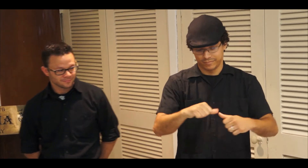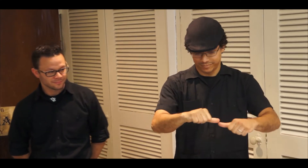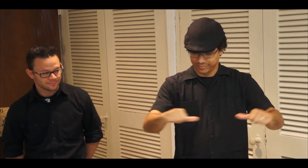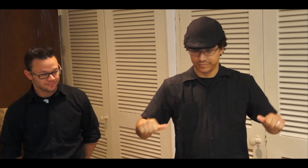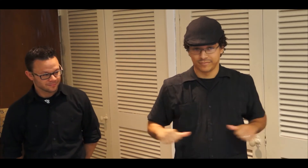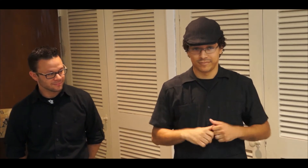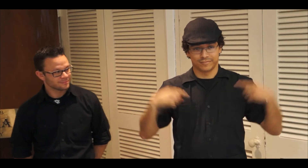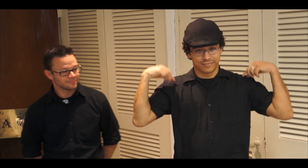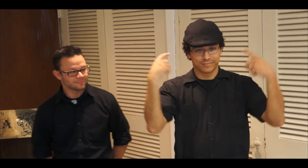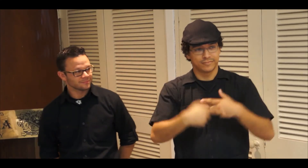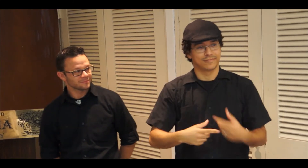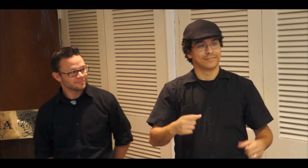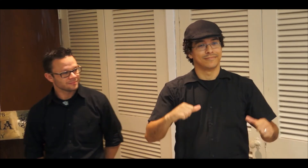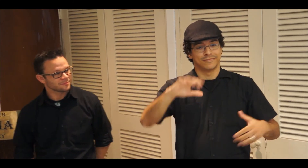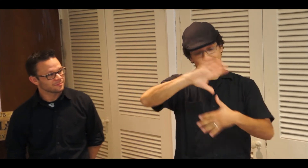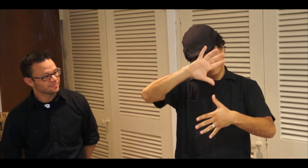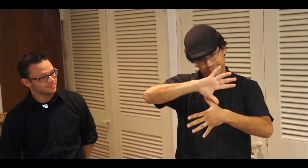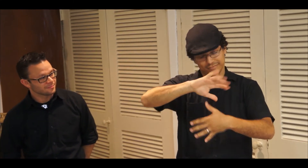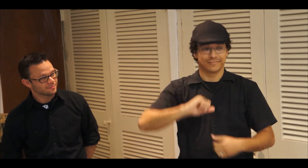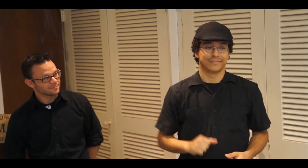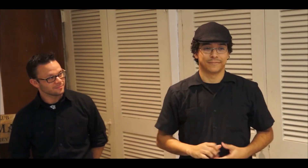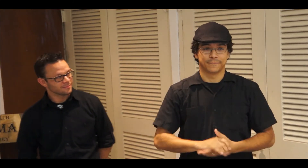Es proveniente del área de América Latina